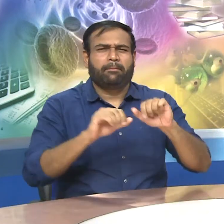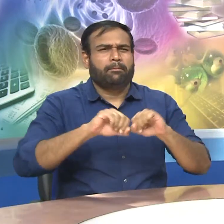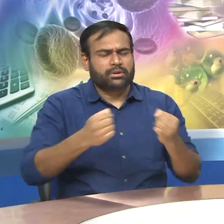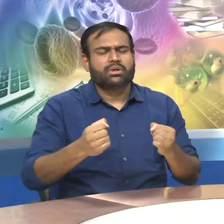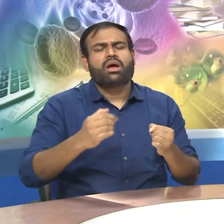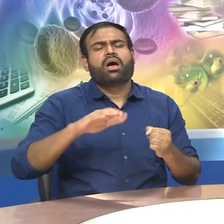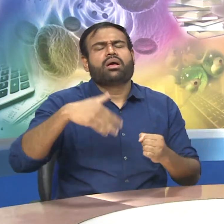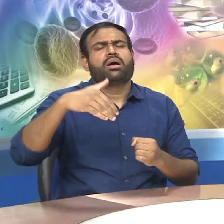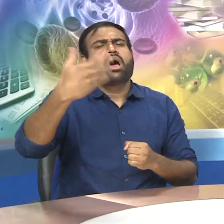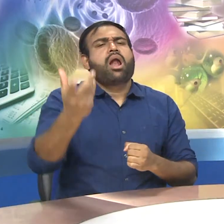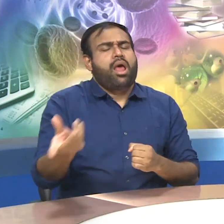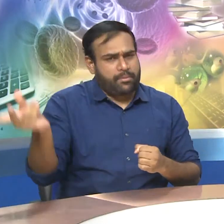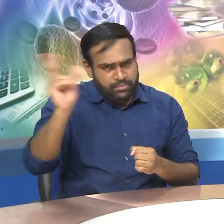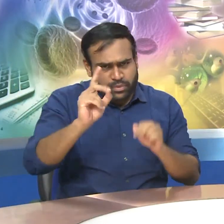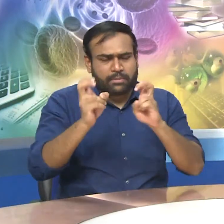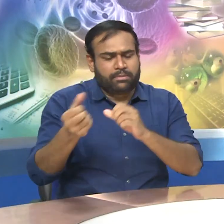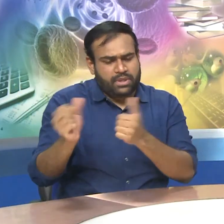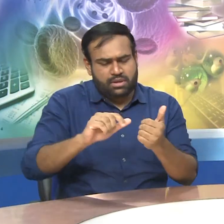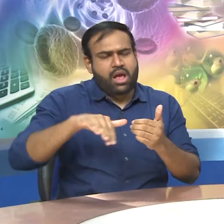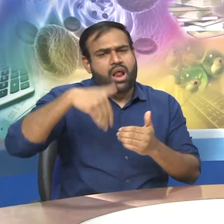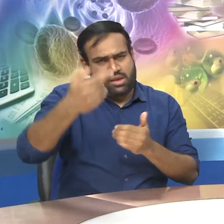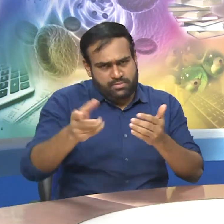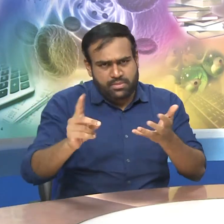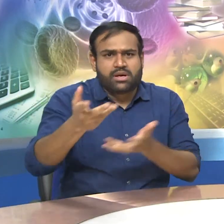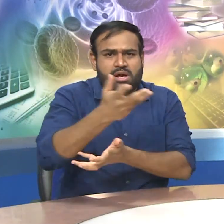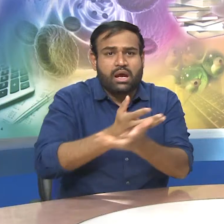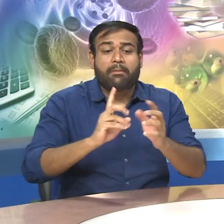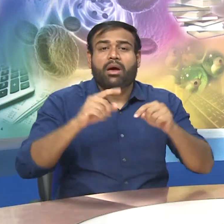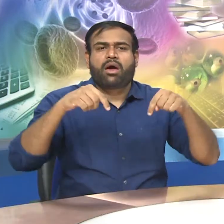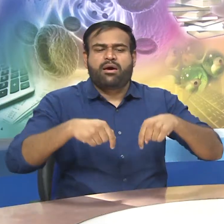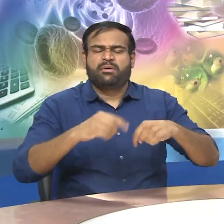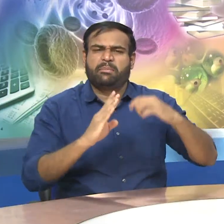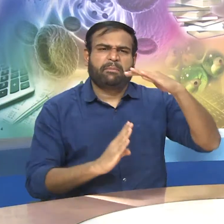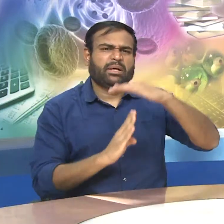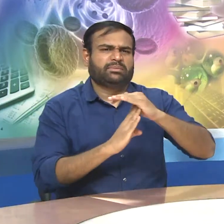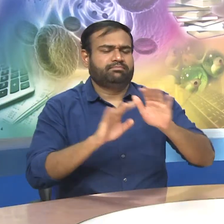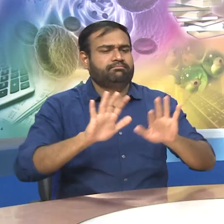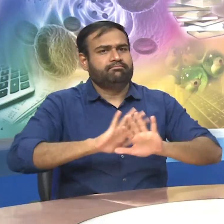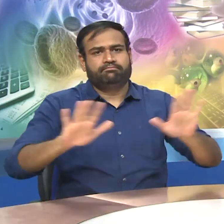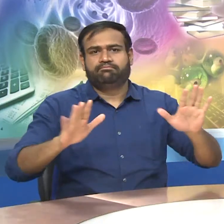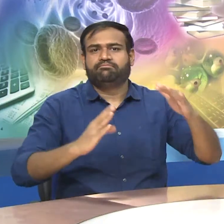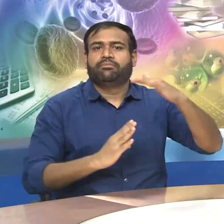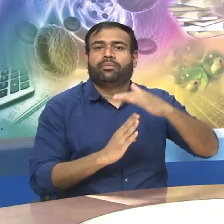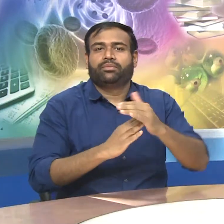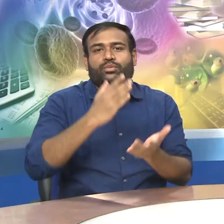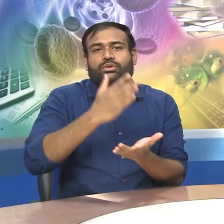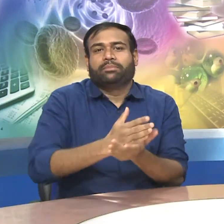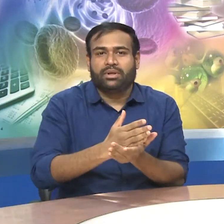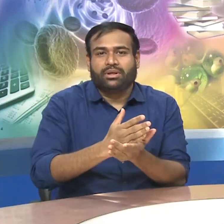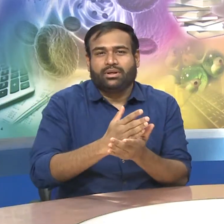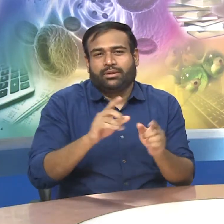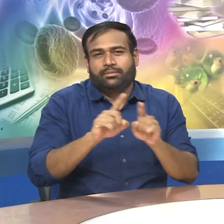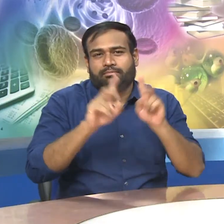It means बिना किसी सेशन को ख़त्म करे उसे बीच में ही ख़त्म कर देना, उसका अंत कर